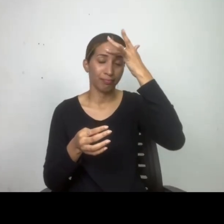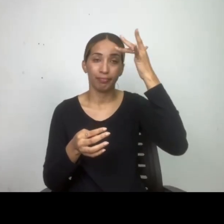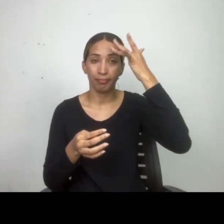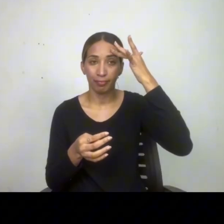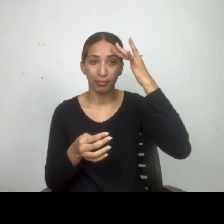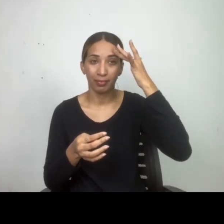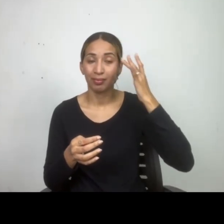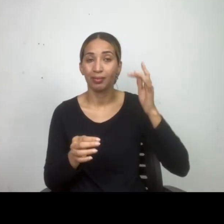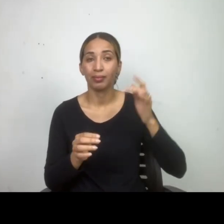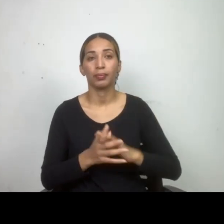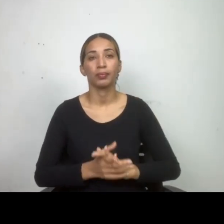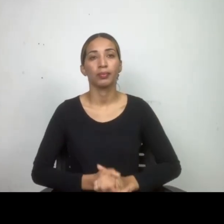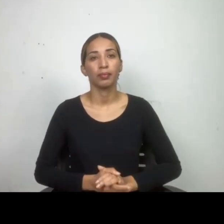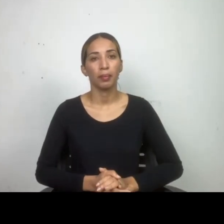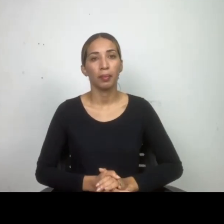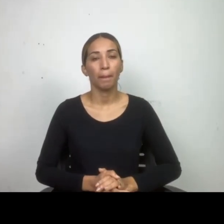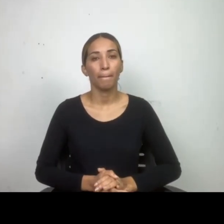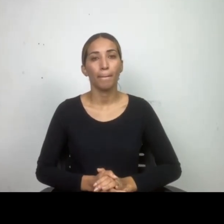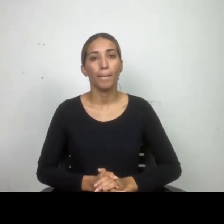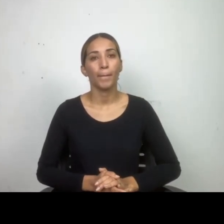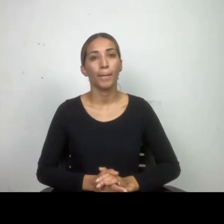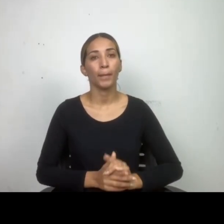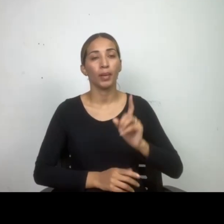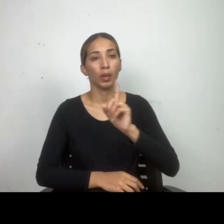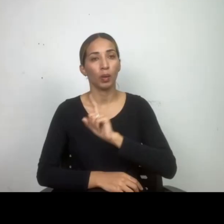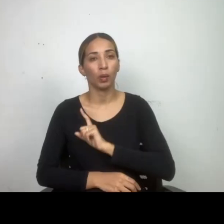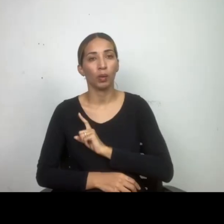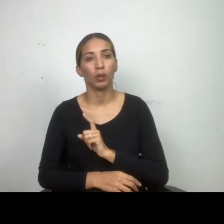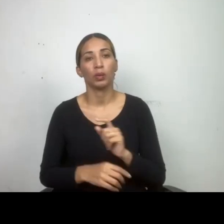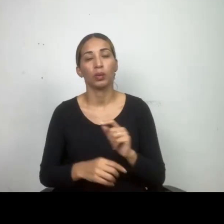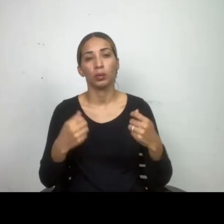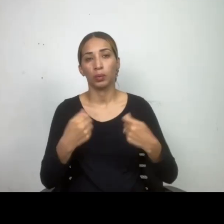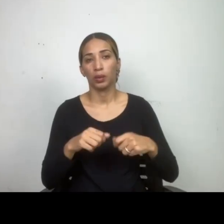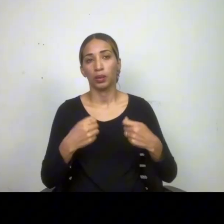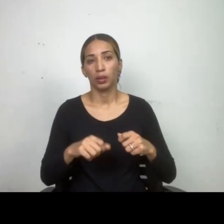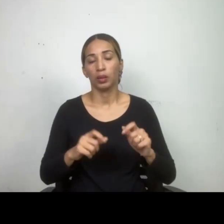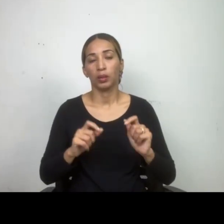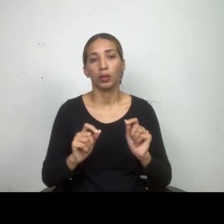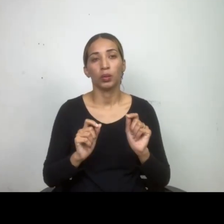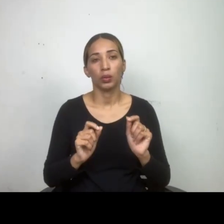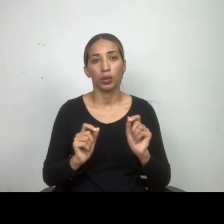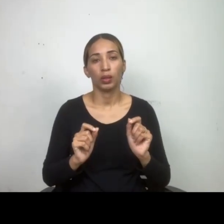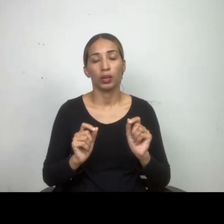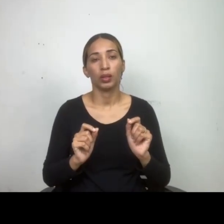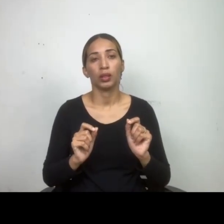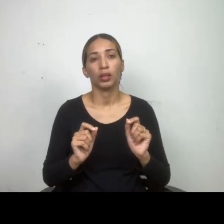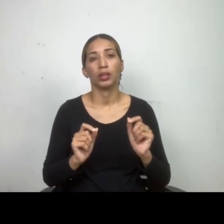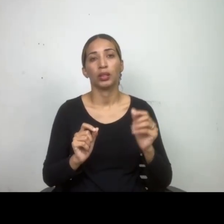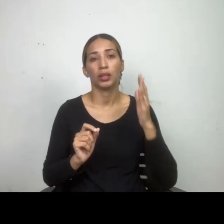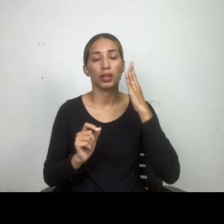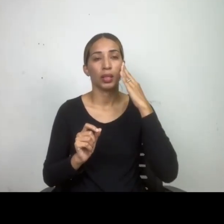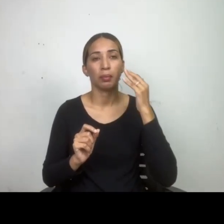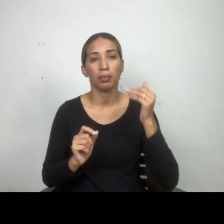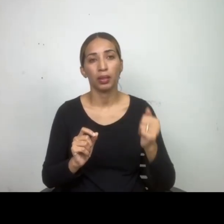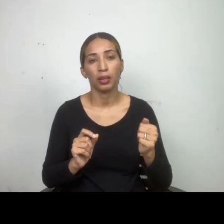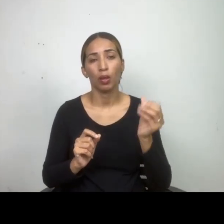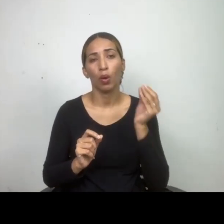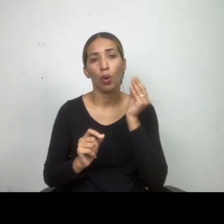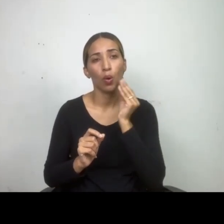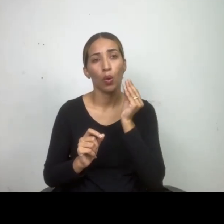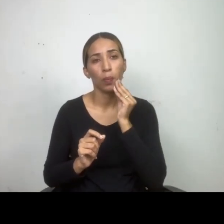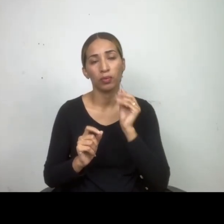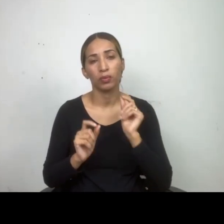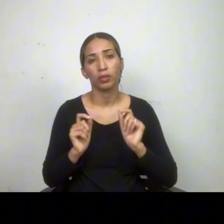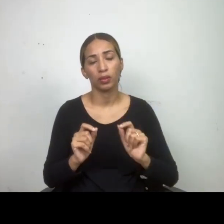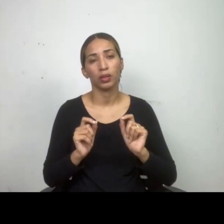E aí, né, a gente tem que considerar, obviamente, né, o lugar